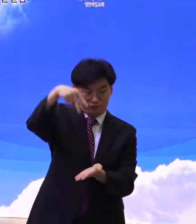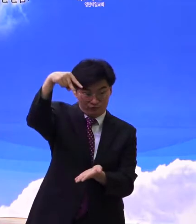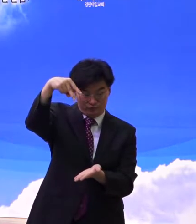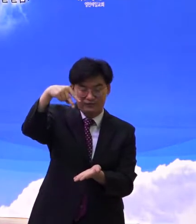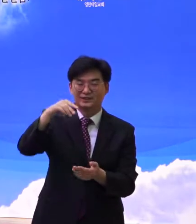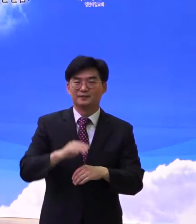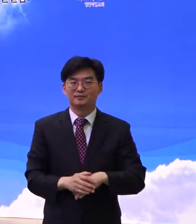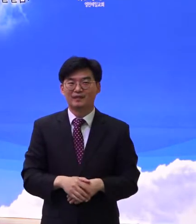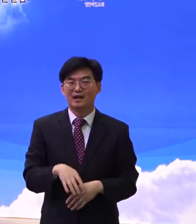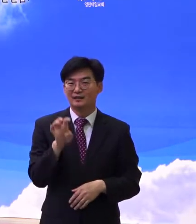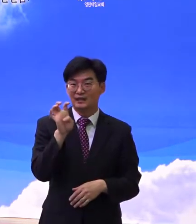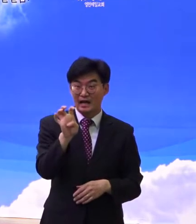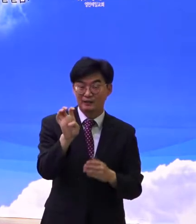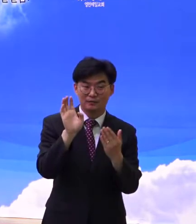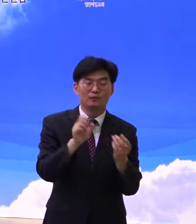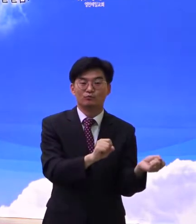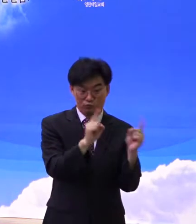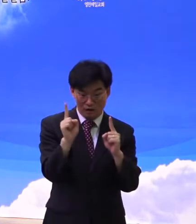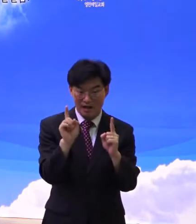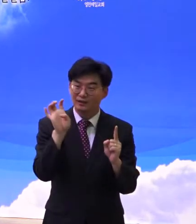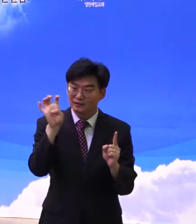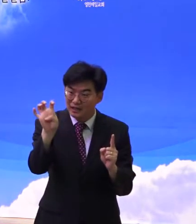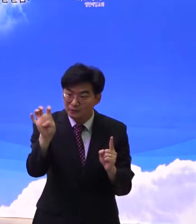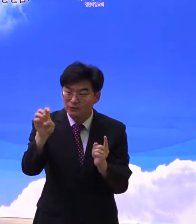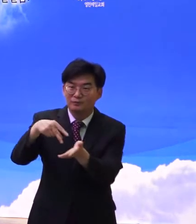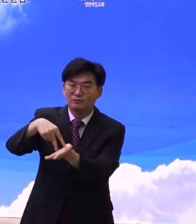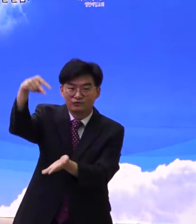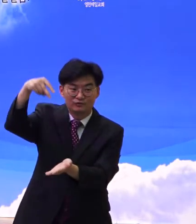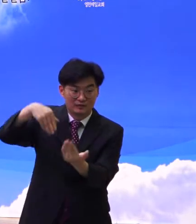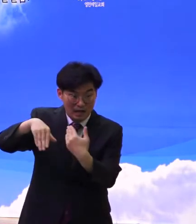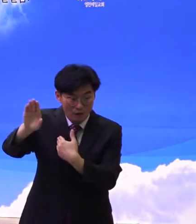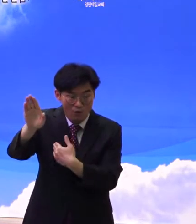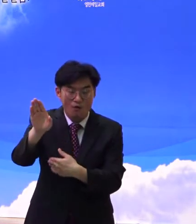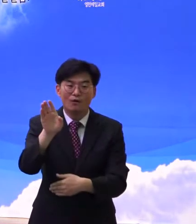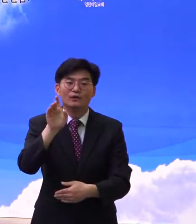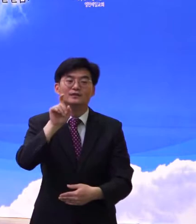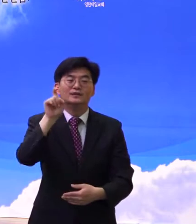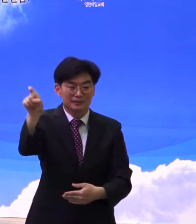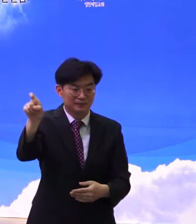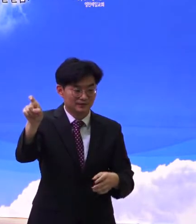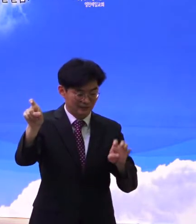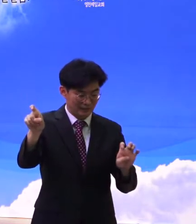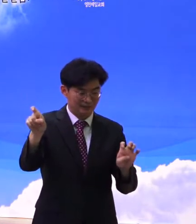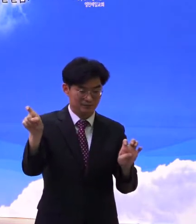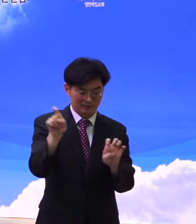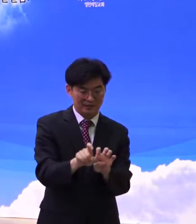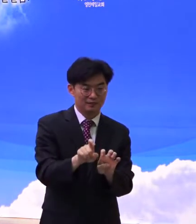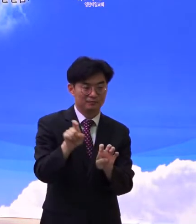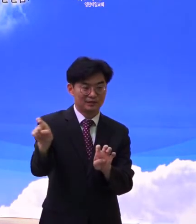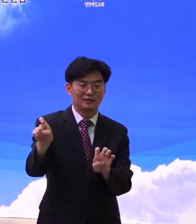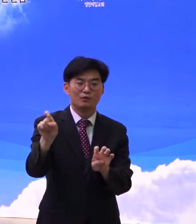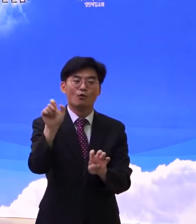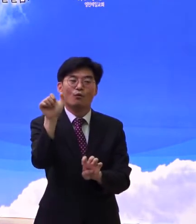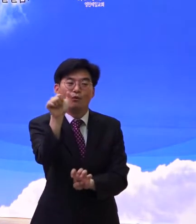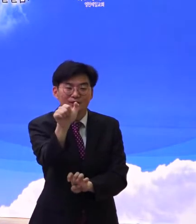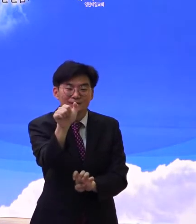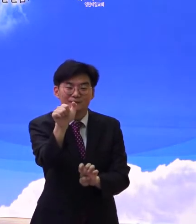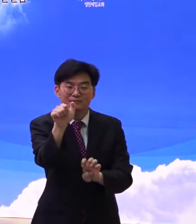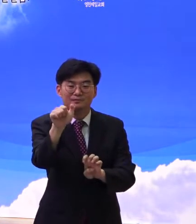지 40일 만에 승천하시고, 그리고 열흘이 또 지나고 난 후에 그때에 성령이